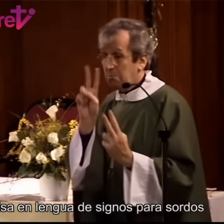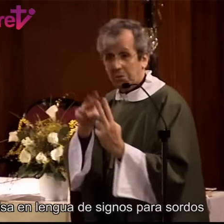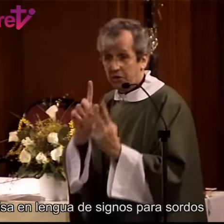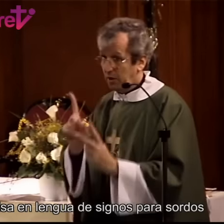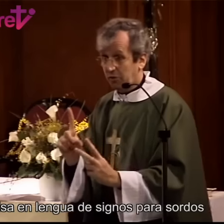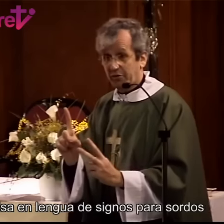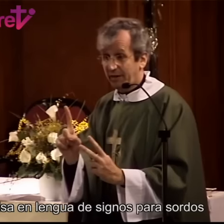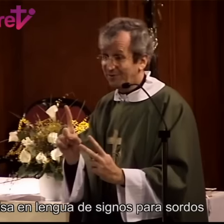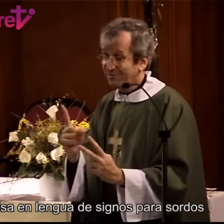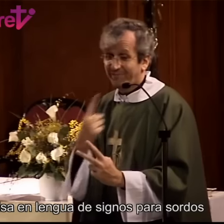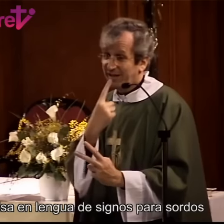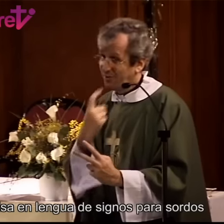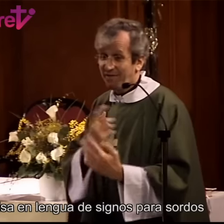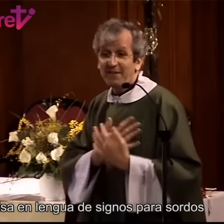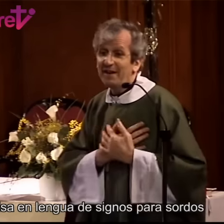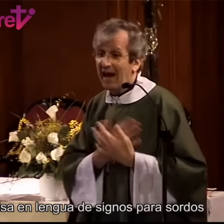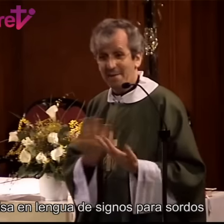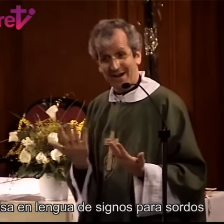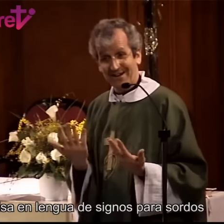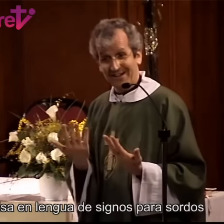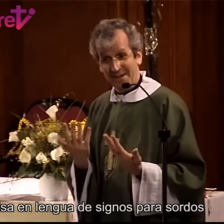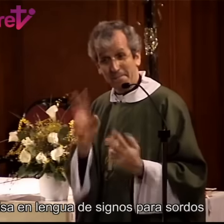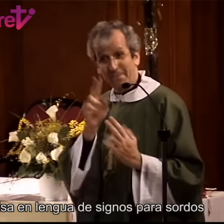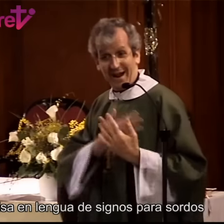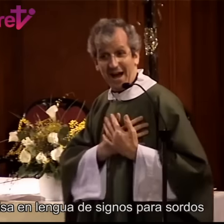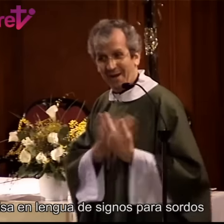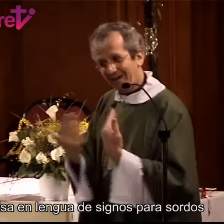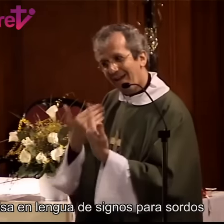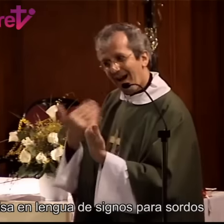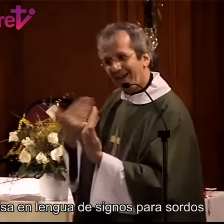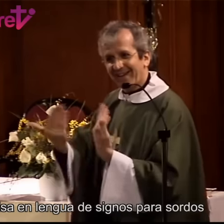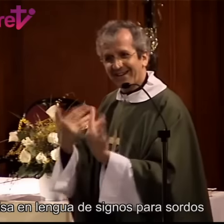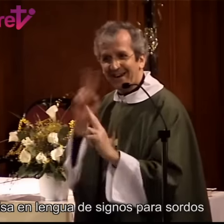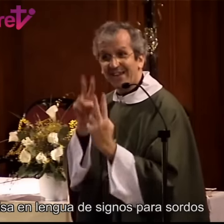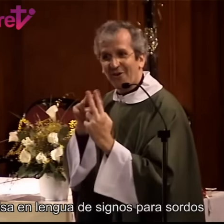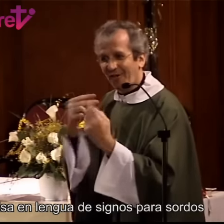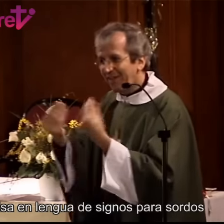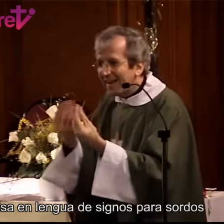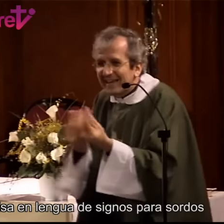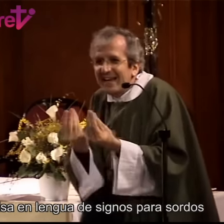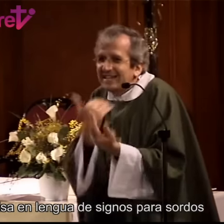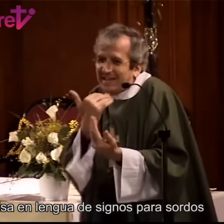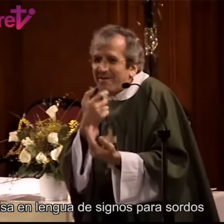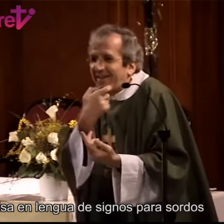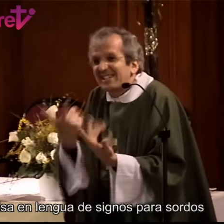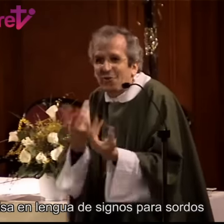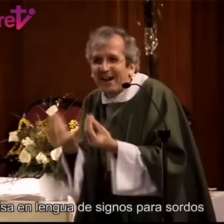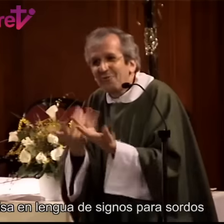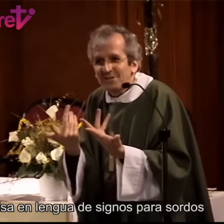no le conocemos es muy difícil amarle. Para amarle hay que tratarla, hay que conocerla, hay que saber qué es lo que le gusta.